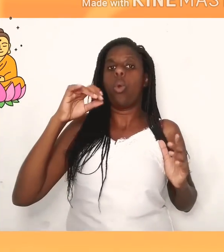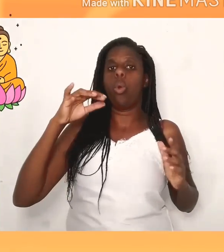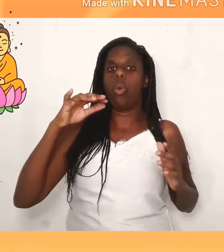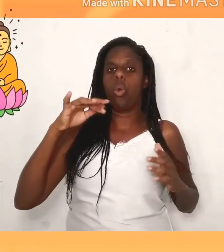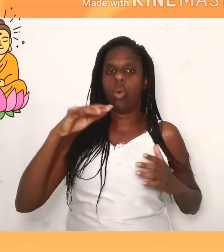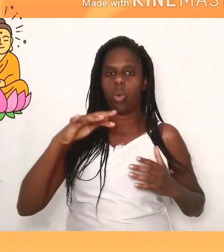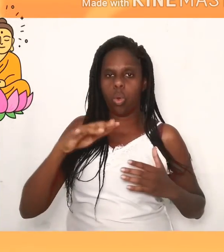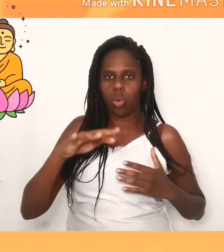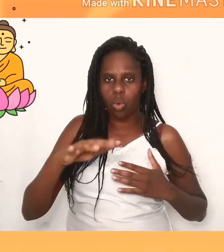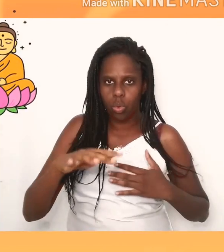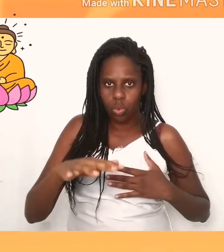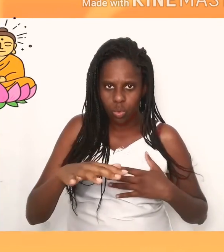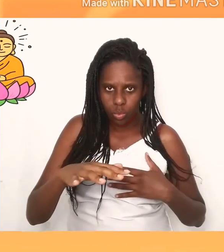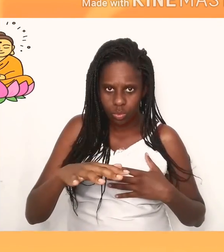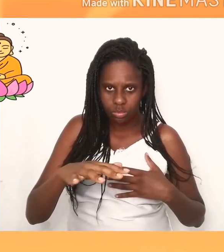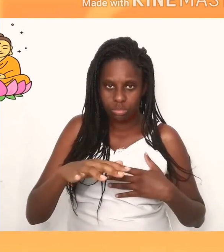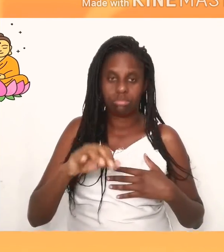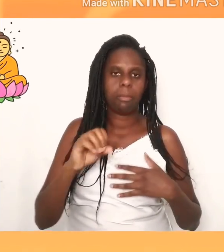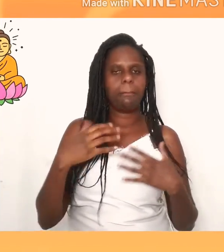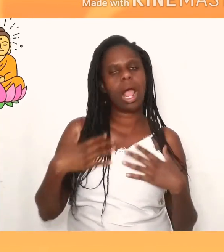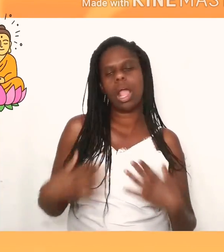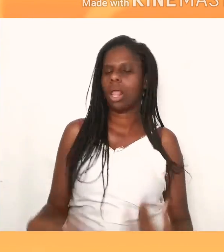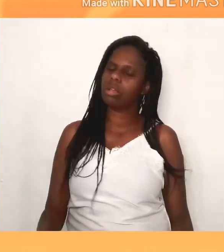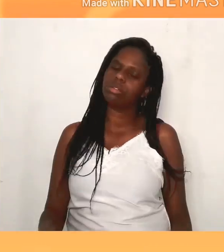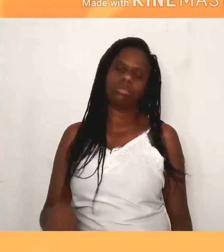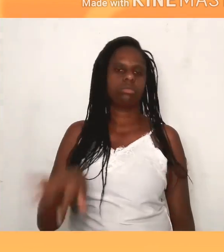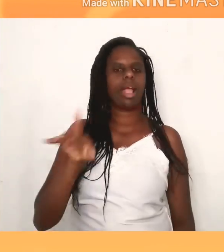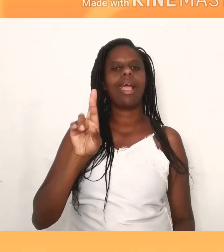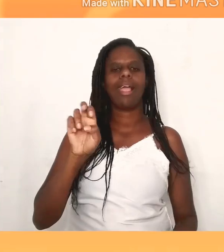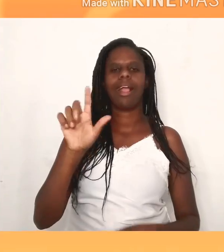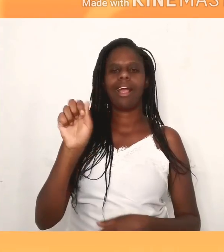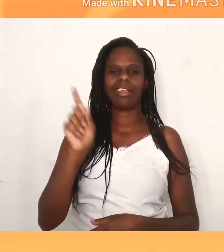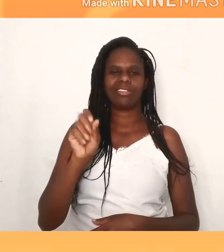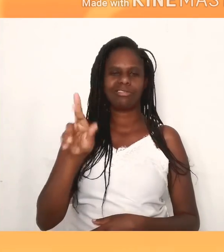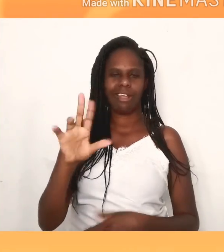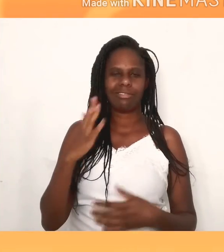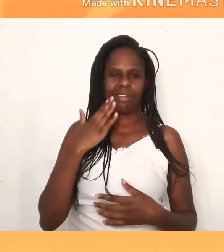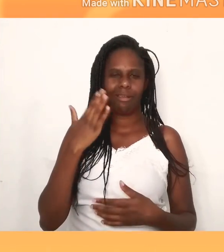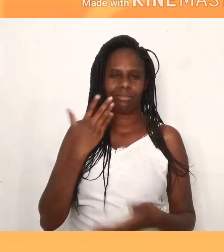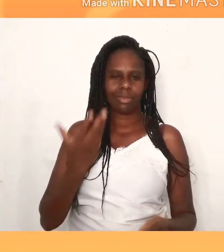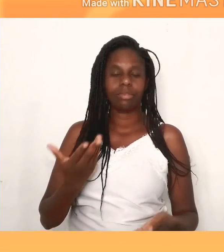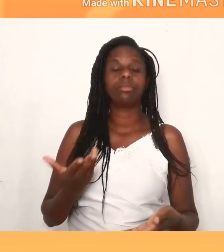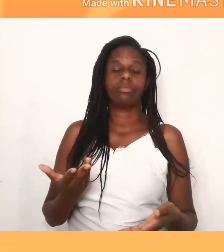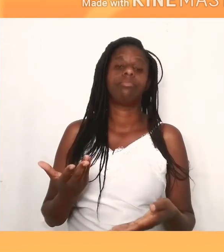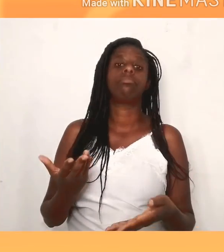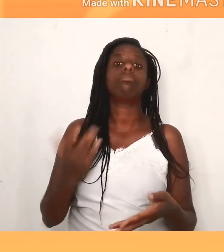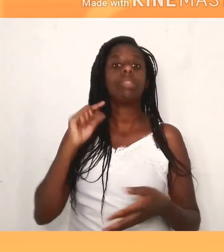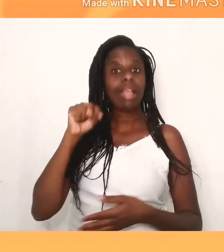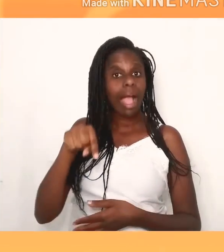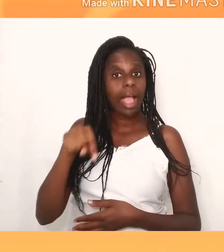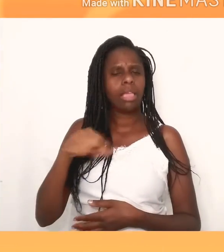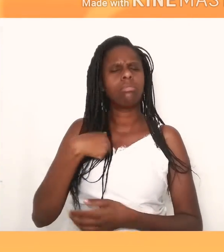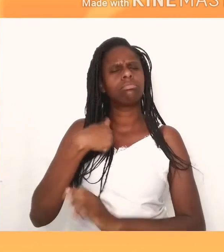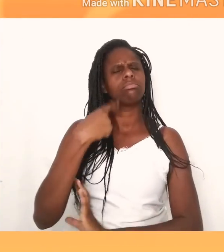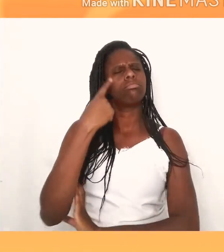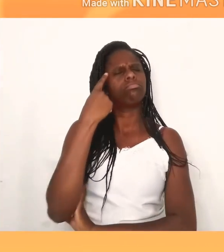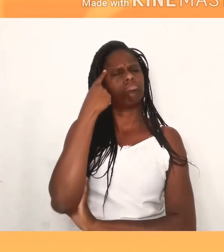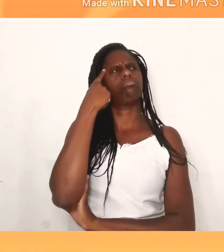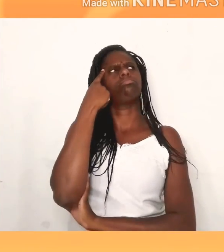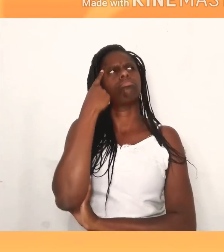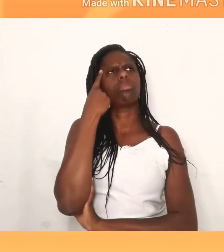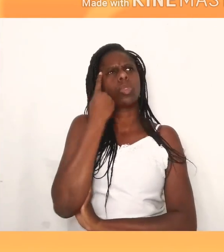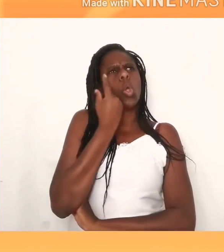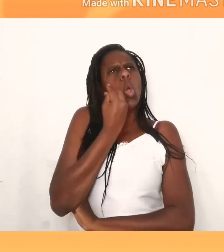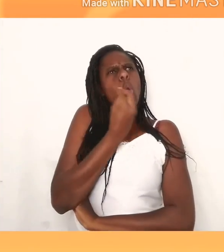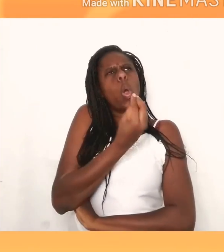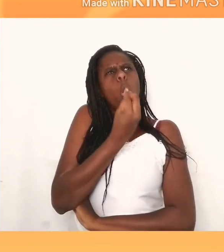ou esvaziando se você está indo para uma postura de relaxamento na direção do chão. E a partir daí